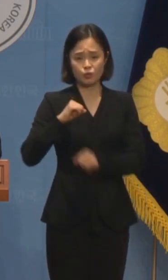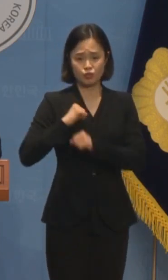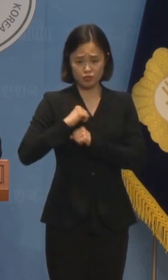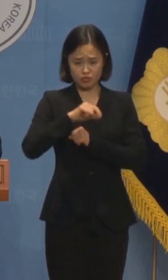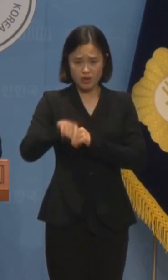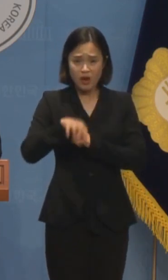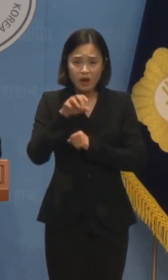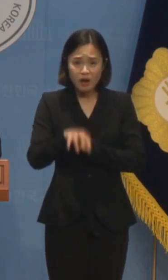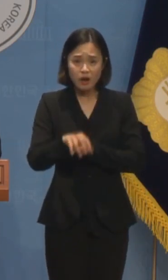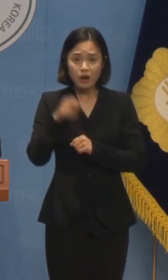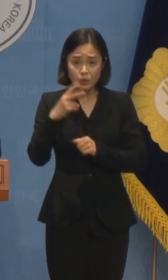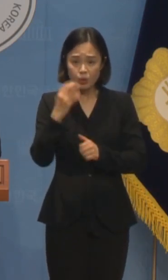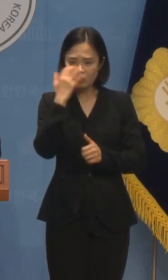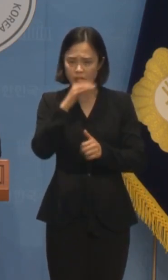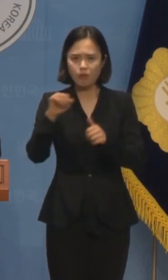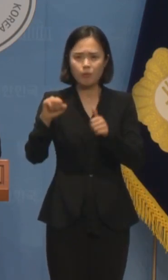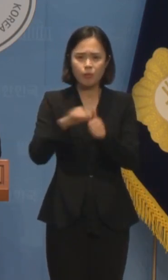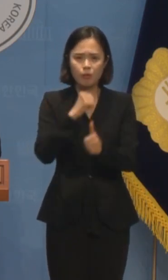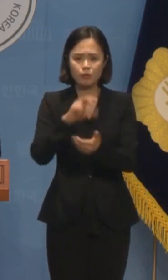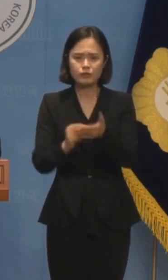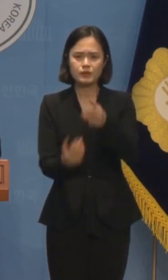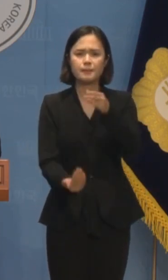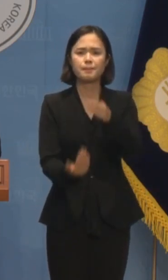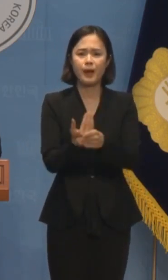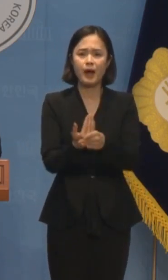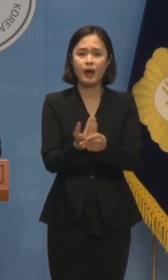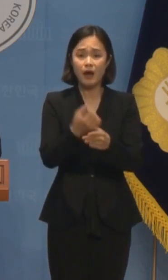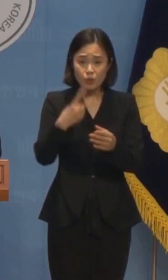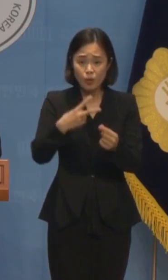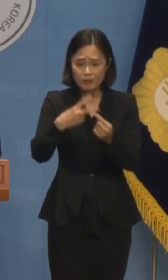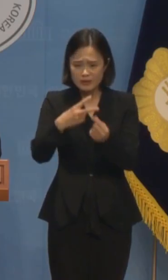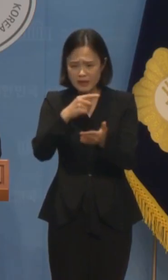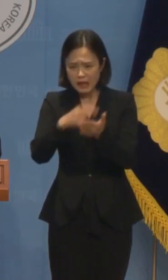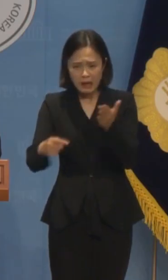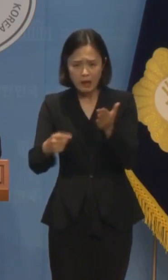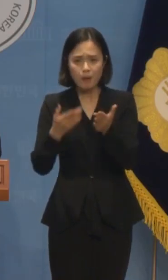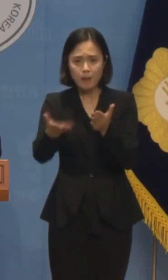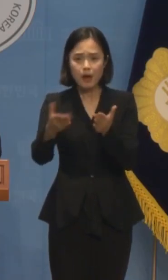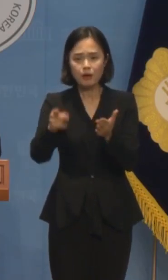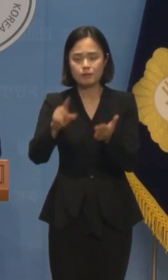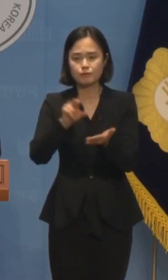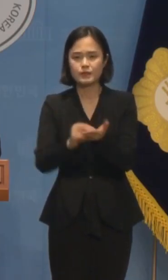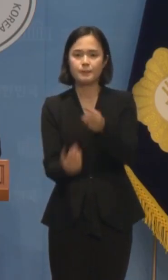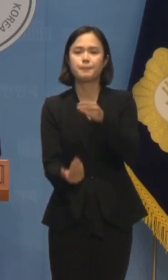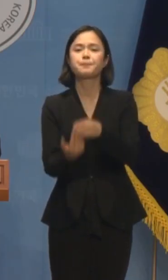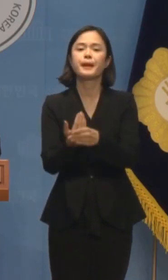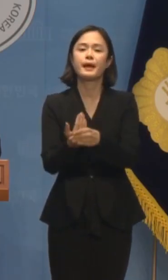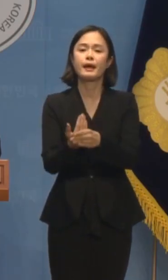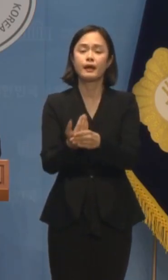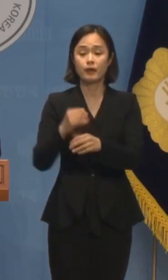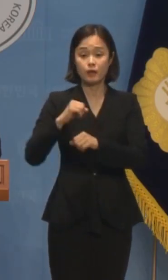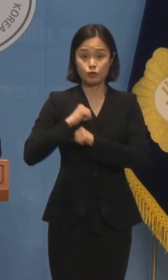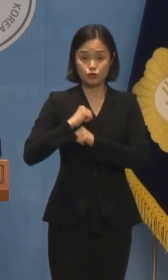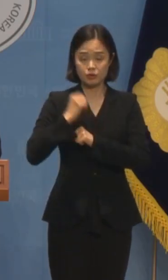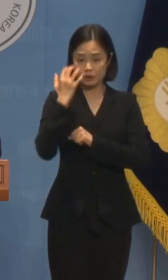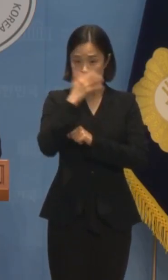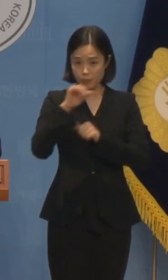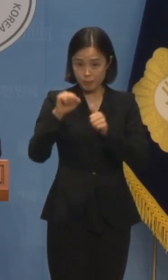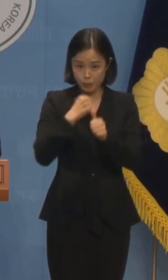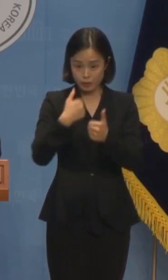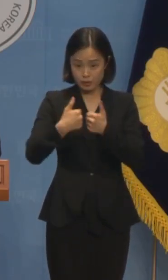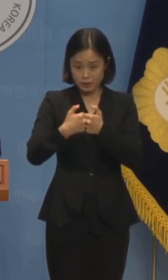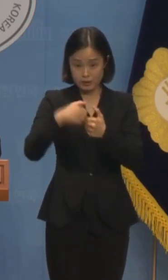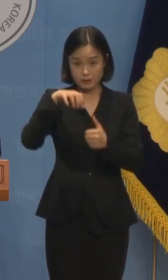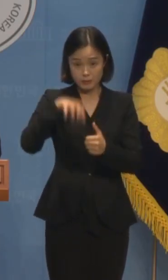성폭력과 2차 가해 사건이 발생했습니다. 군인권센터 부설 군성폭력 상담소의